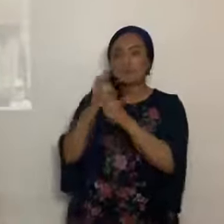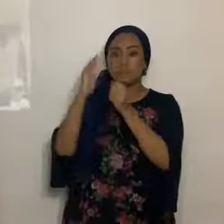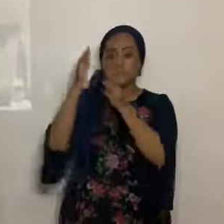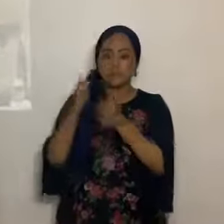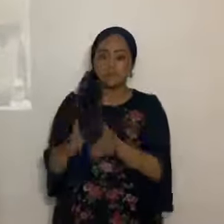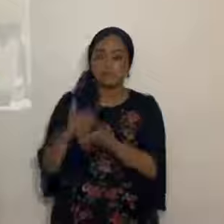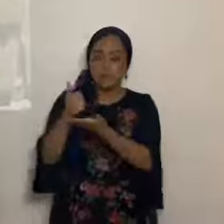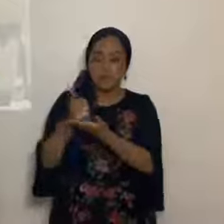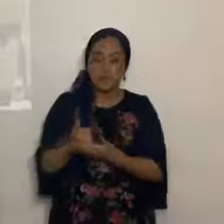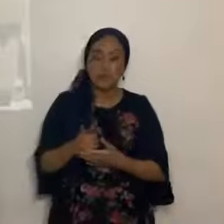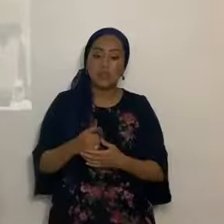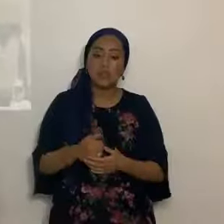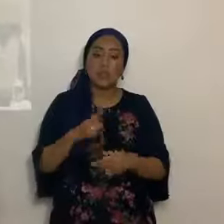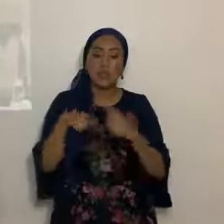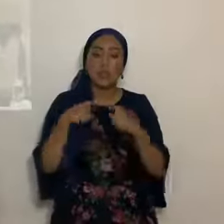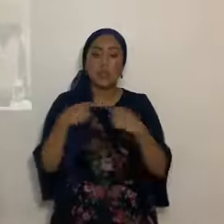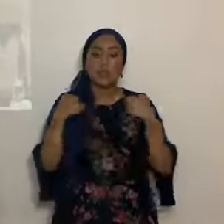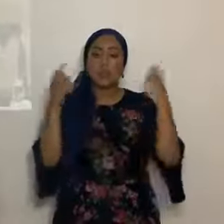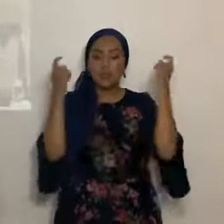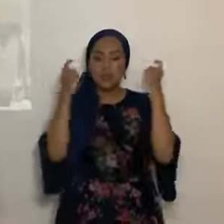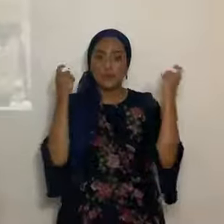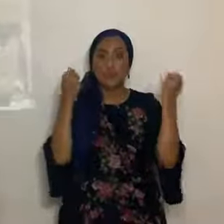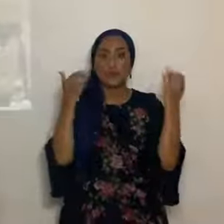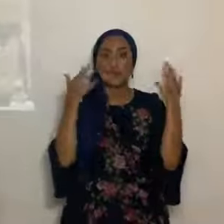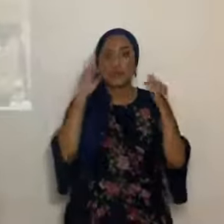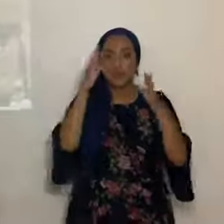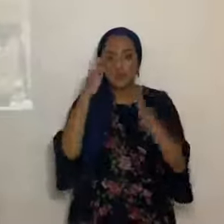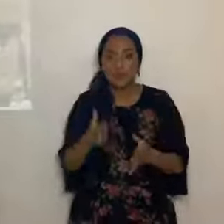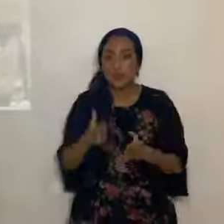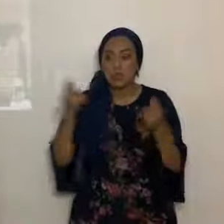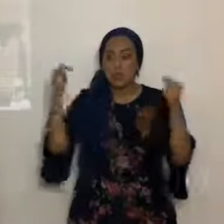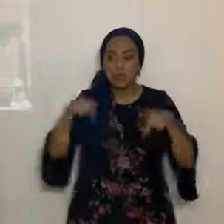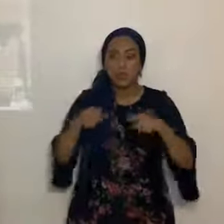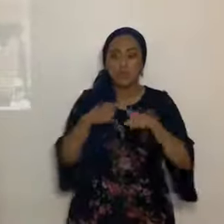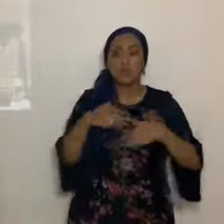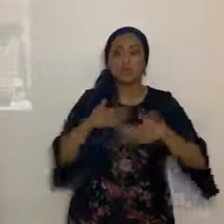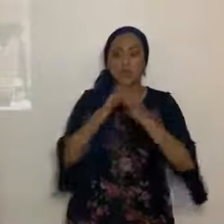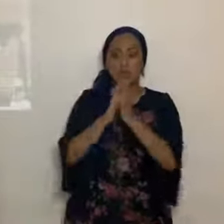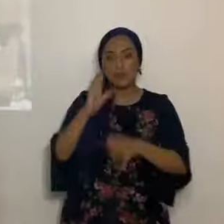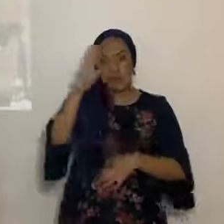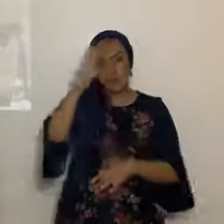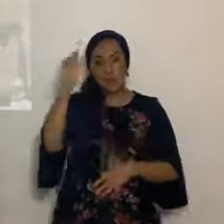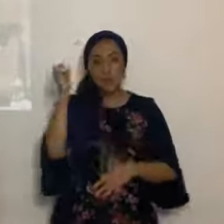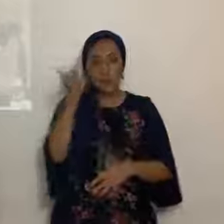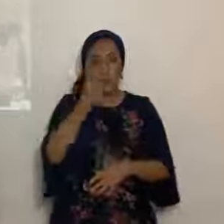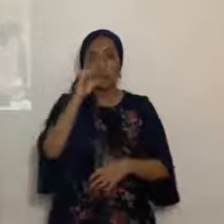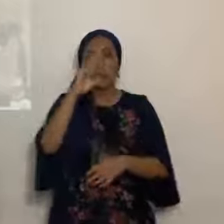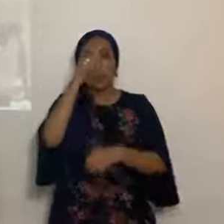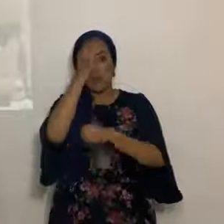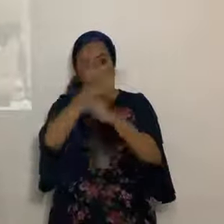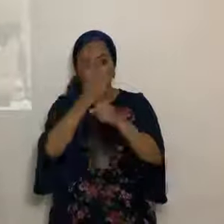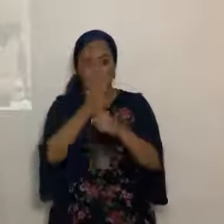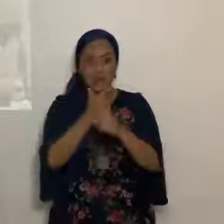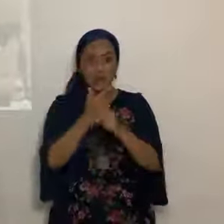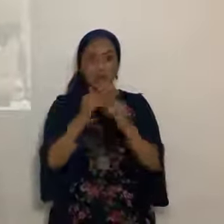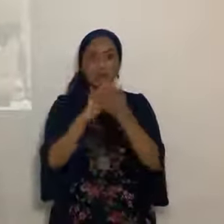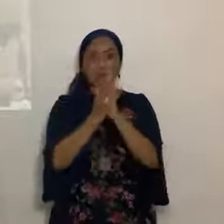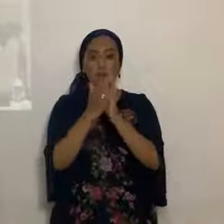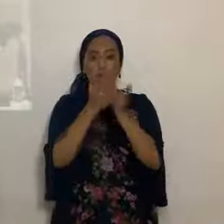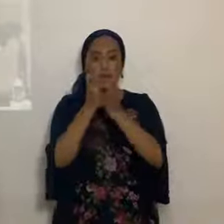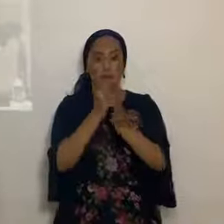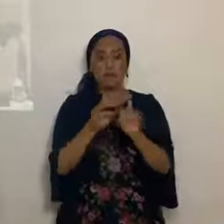hermanas consejeras. Cuando había fiestas venían varios roí, varios pastores de Gozo y Paz, saludos a todos, o hermanos que ya eran consejeros de